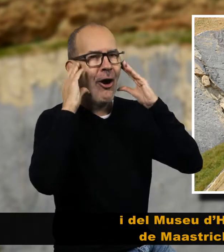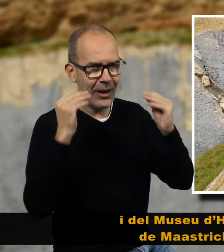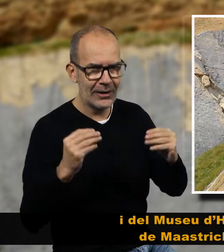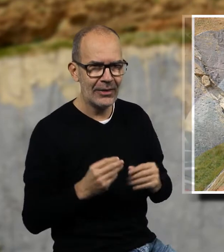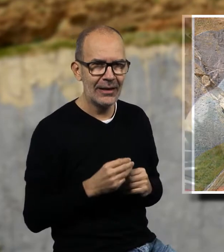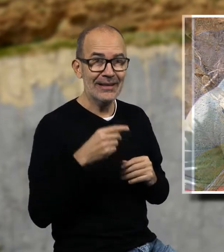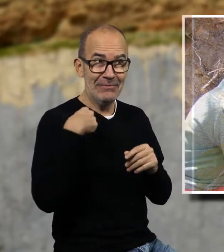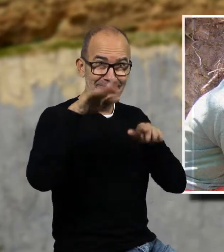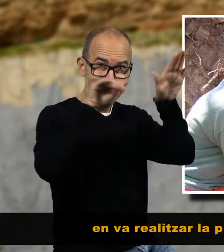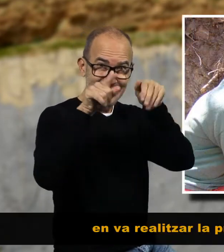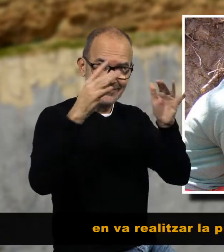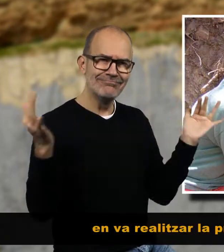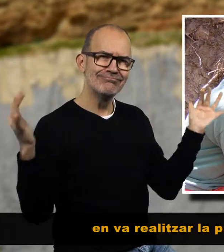primera cartografia.